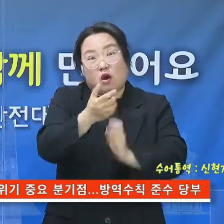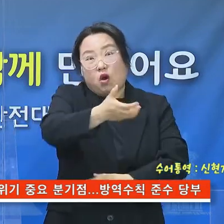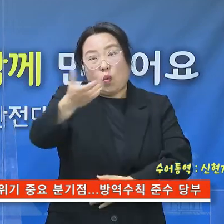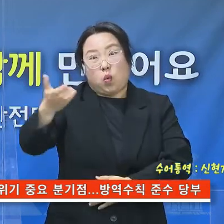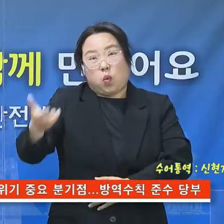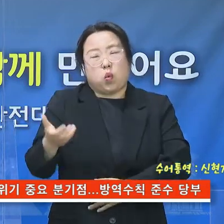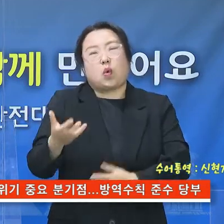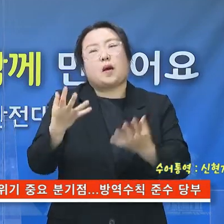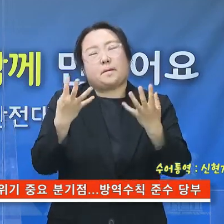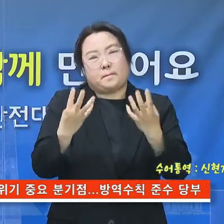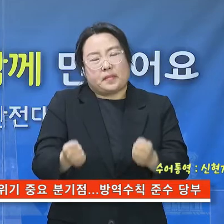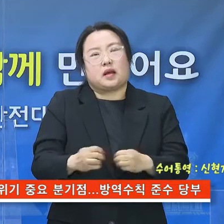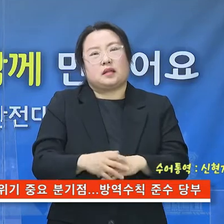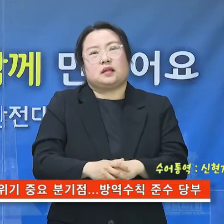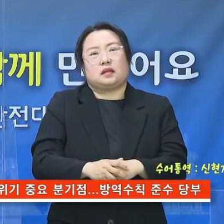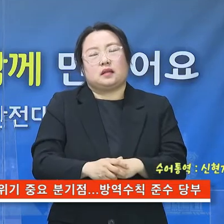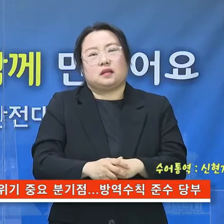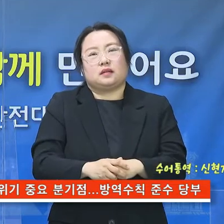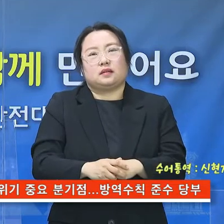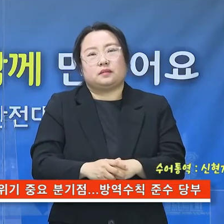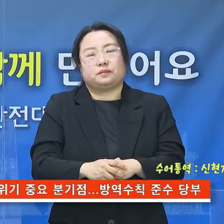큰 위험이 예상됩니다